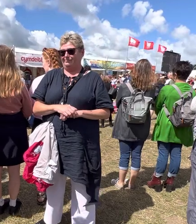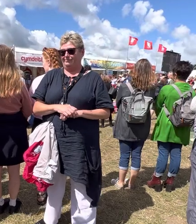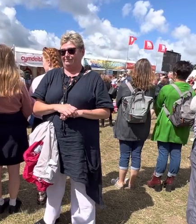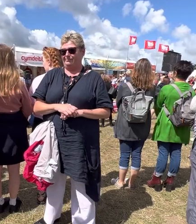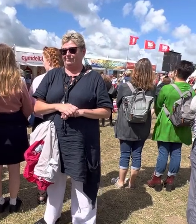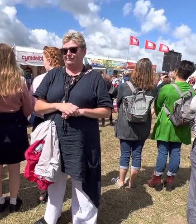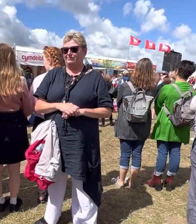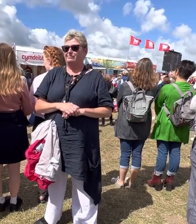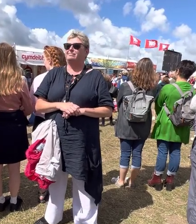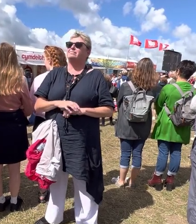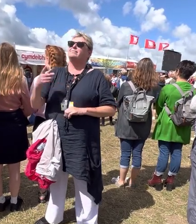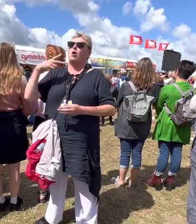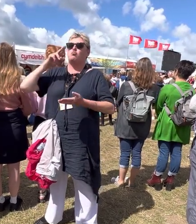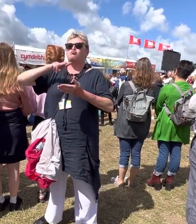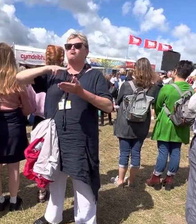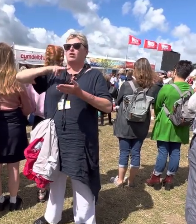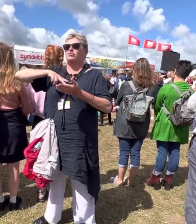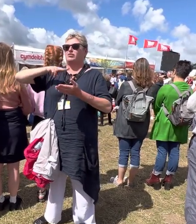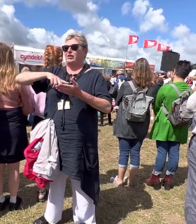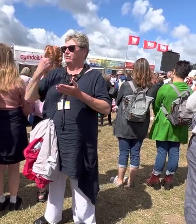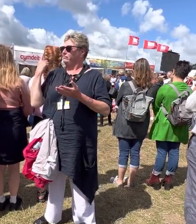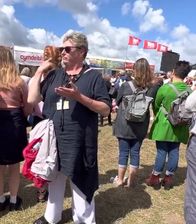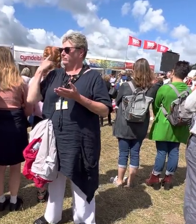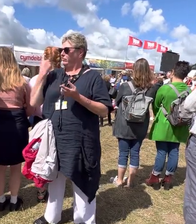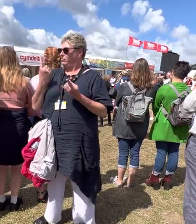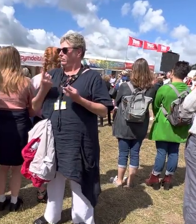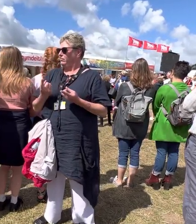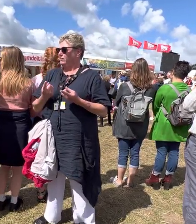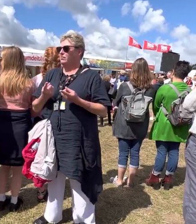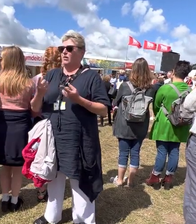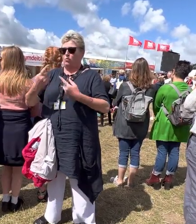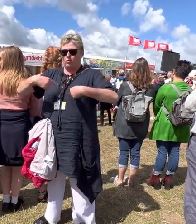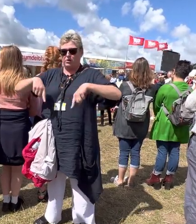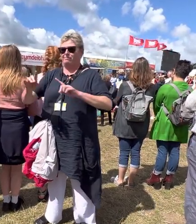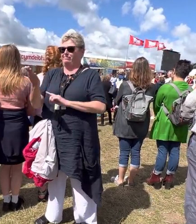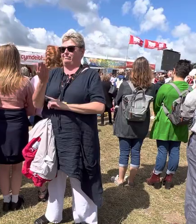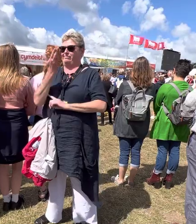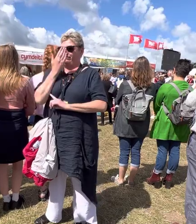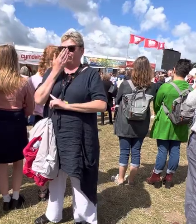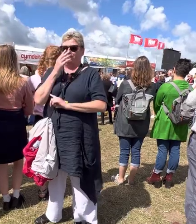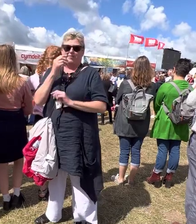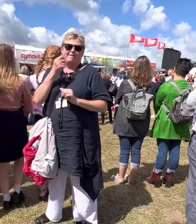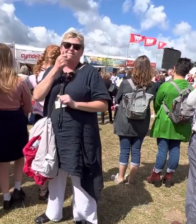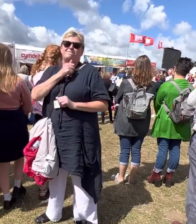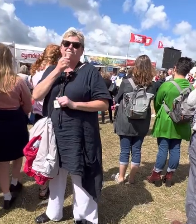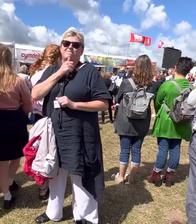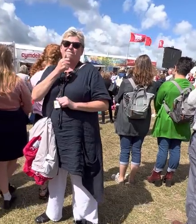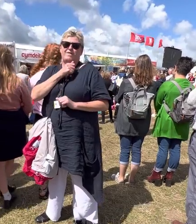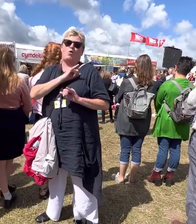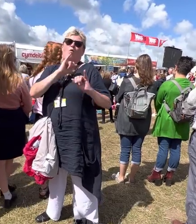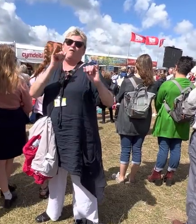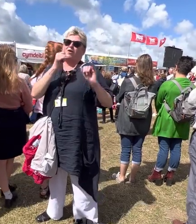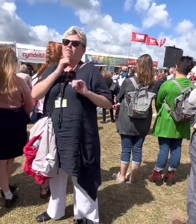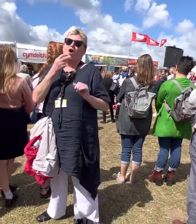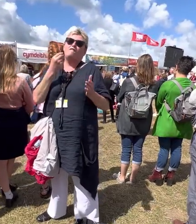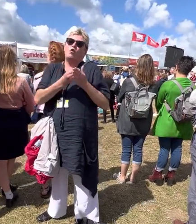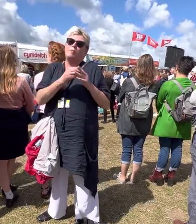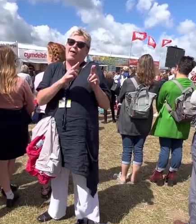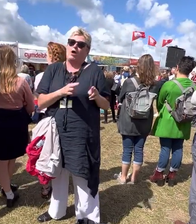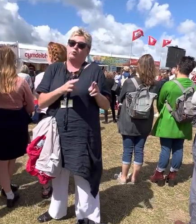Dwi am ddarllen dyfyniad i chi. Rydym yn wynebu prynder digynsail o dau fforddiadwy iawn. Mae